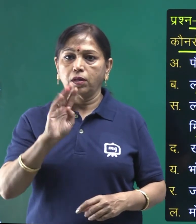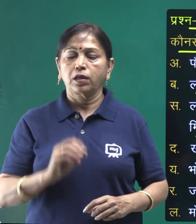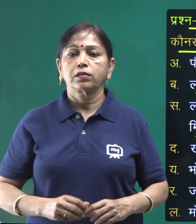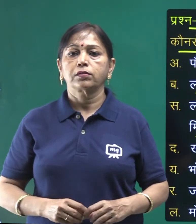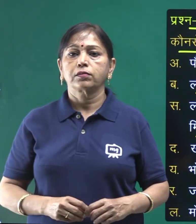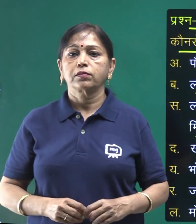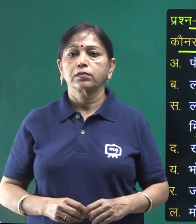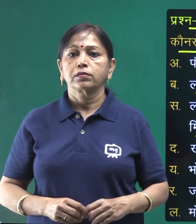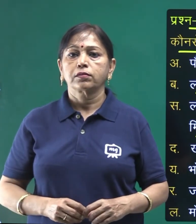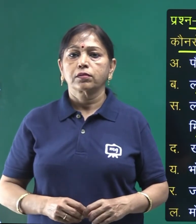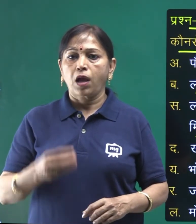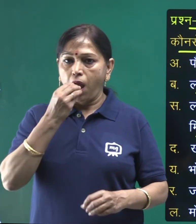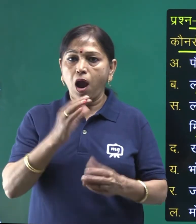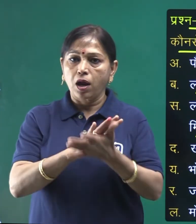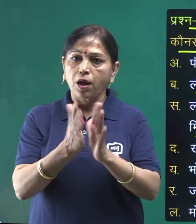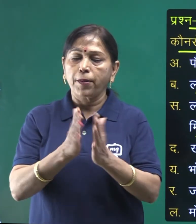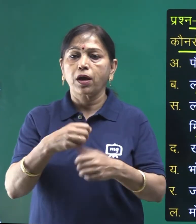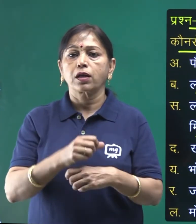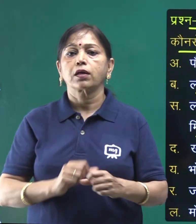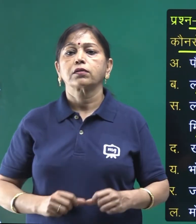4 खाना पकाना।